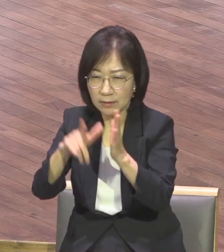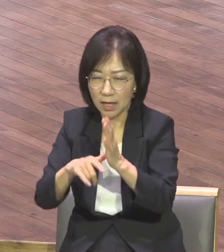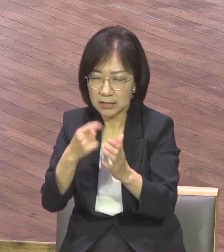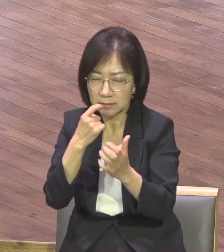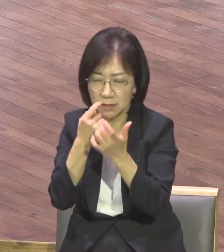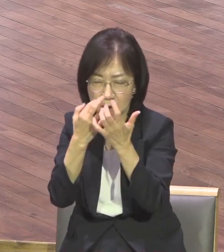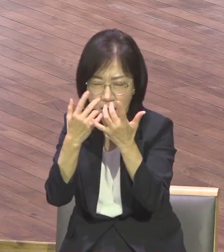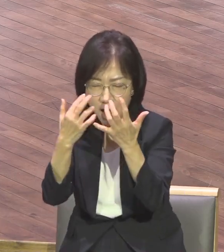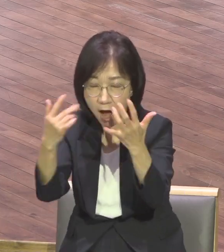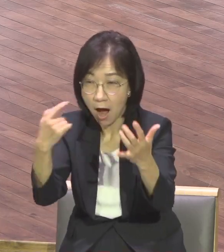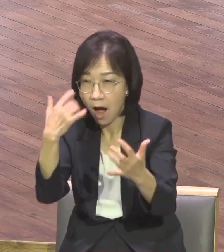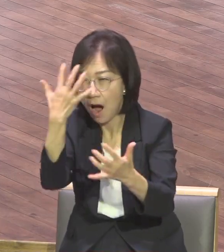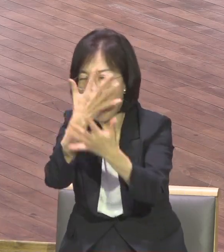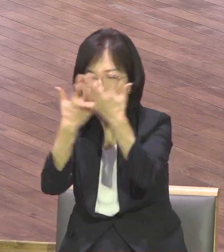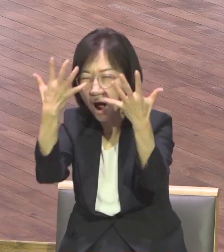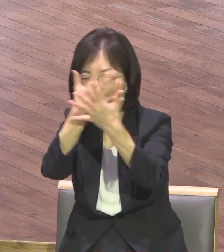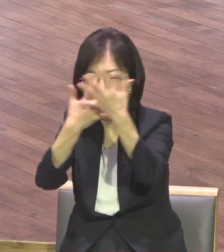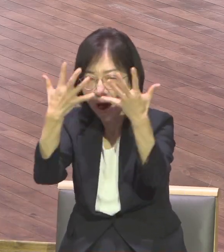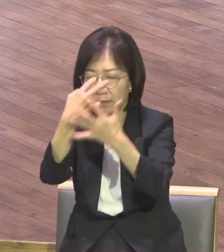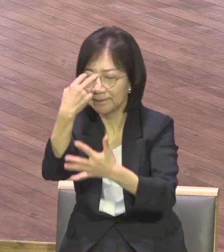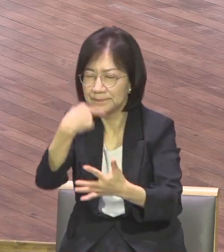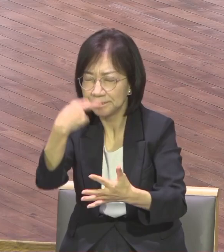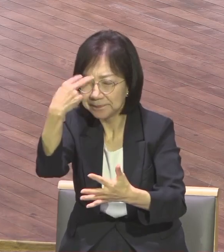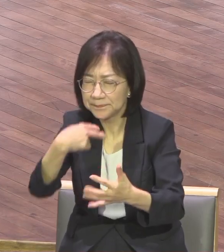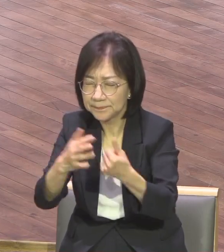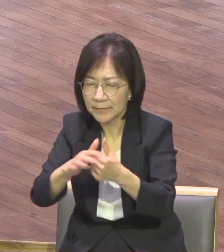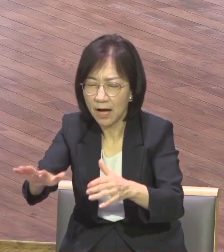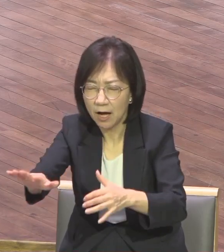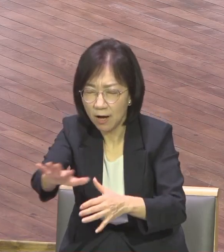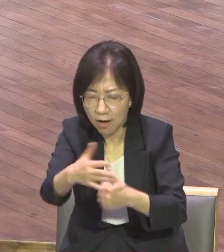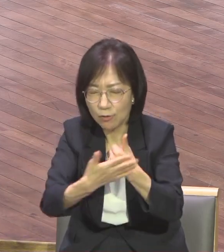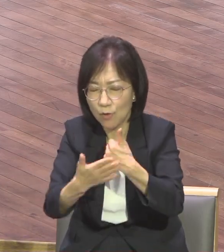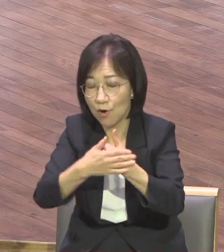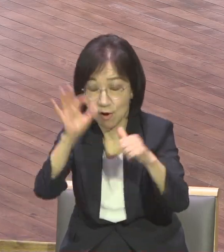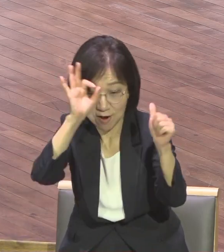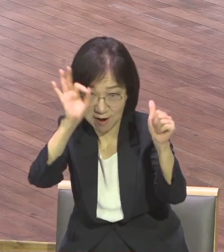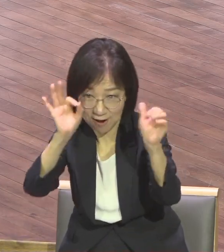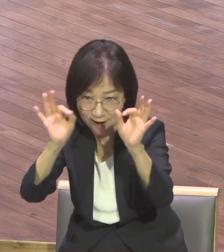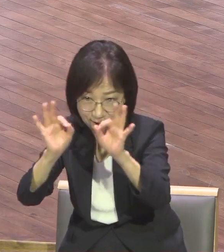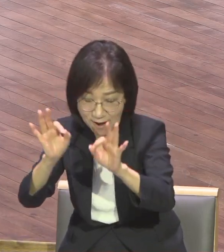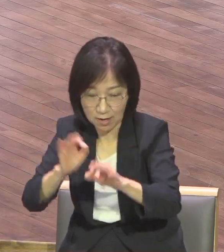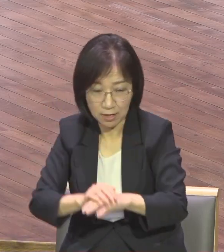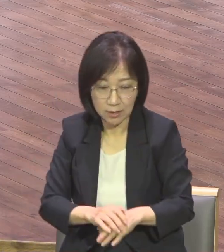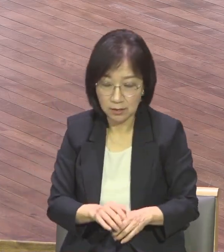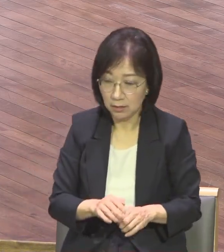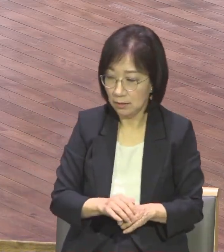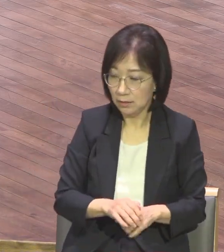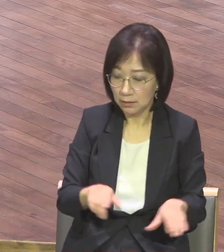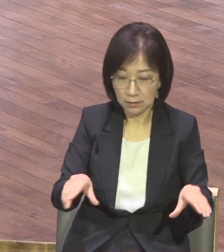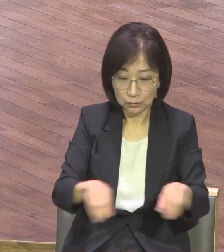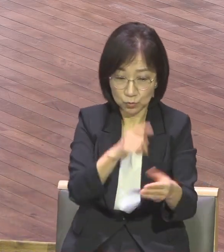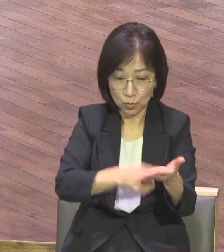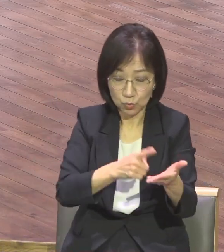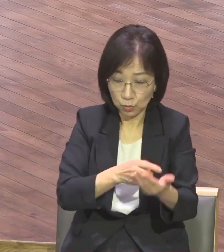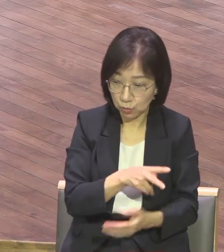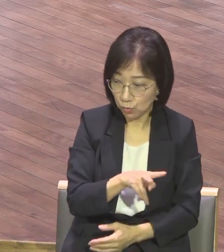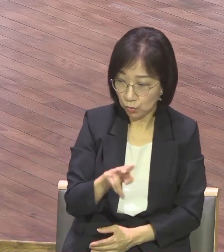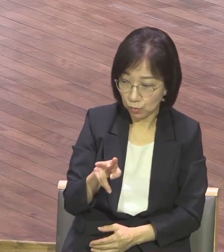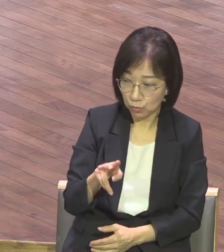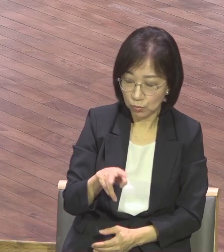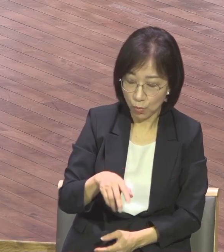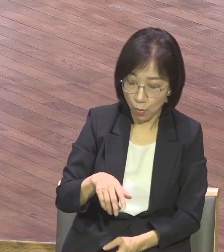그를 덮어 인도할 사람을 두루 구하는지라. 이에 총독이 그렇게 된 것을 보고 믿으며 주의